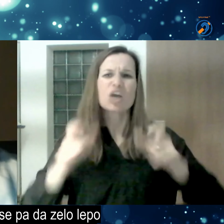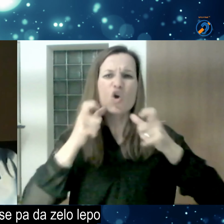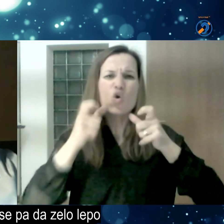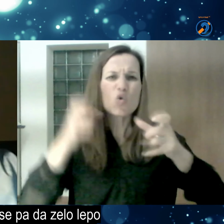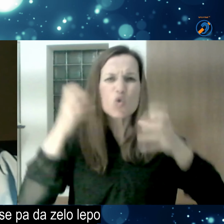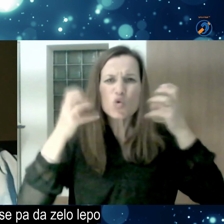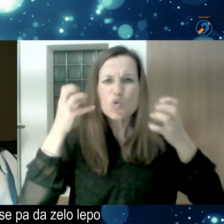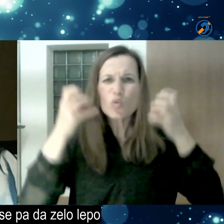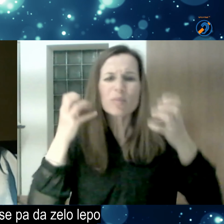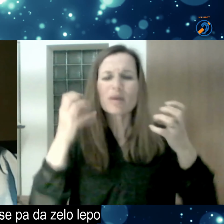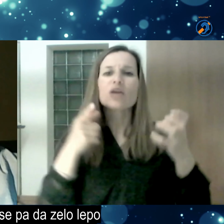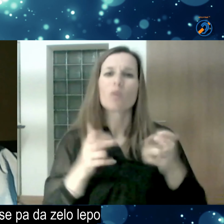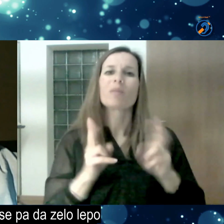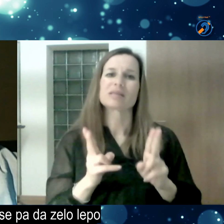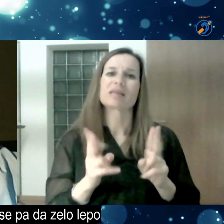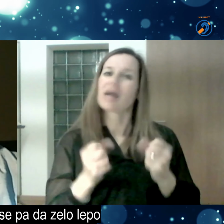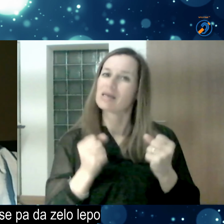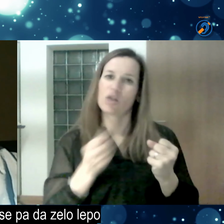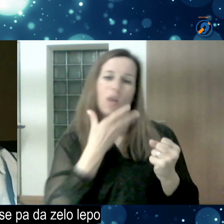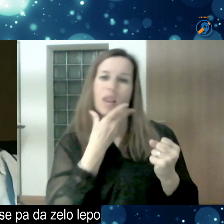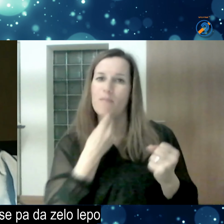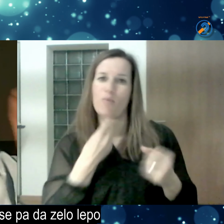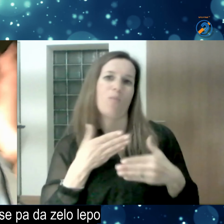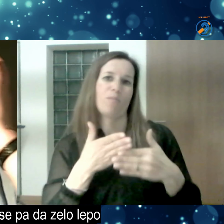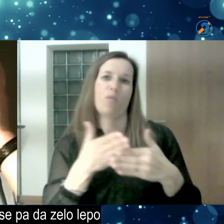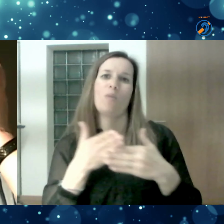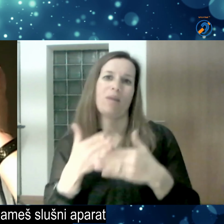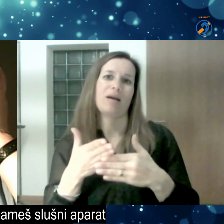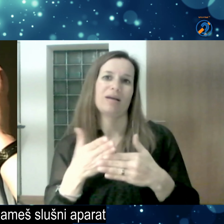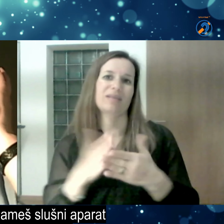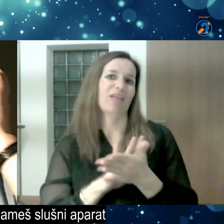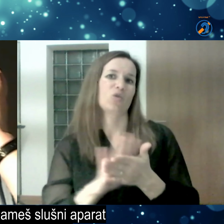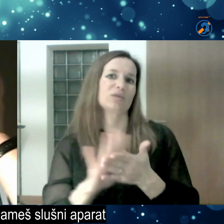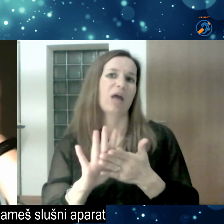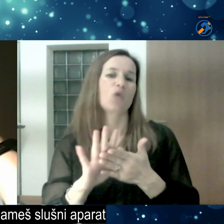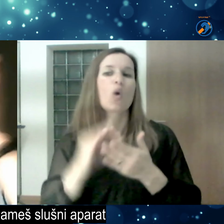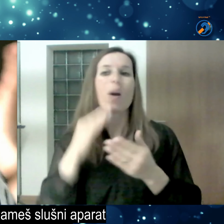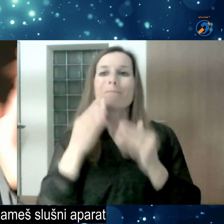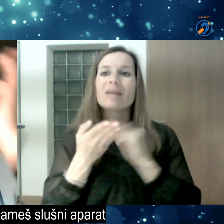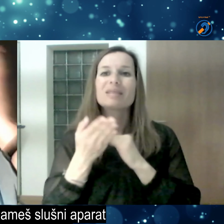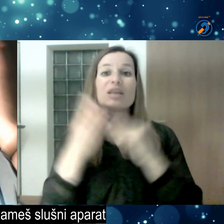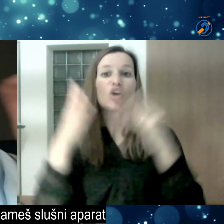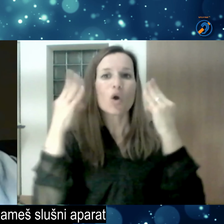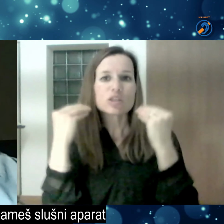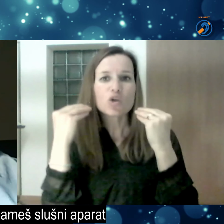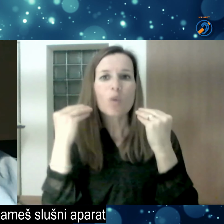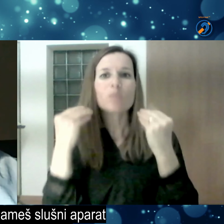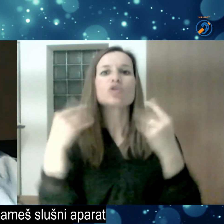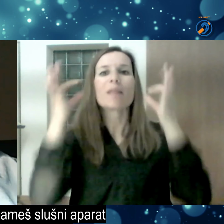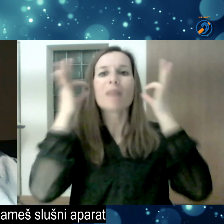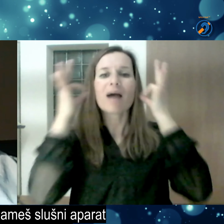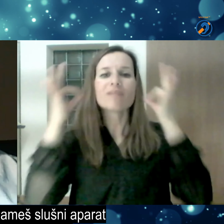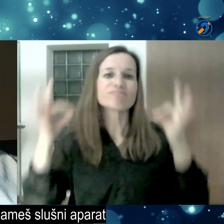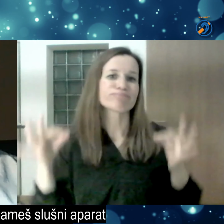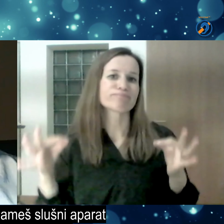takega, se pa da zelo lepo pomagati. Enostavno izklopiš baterijo ali pa snameš slušni